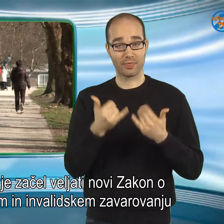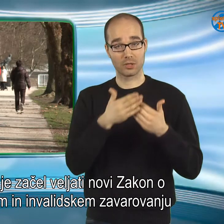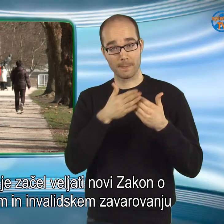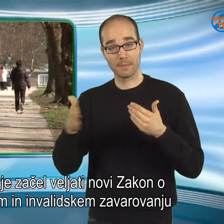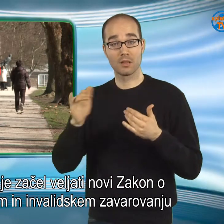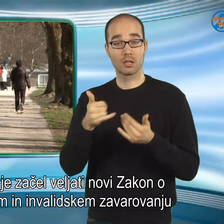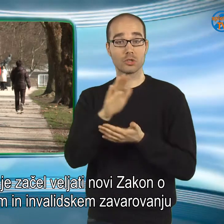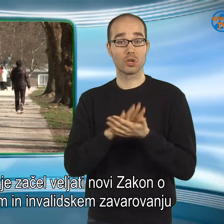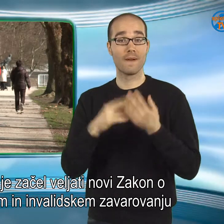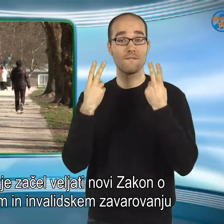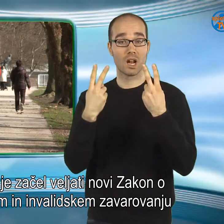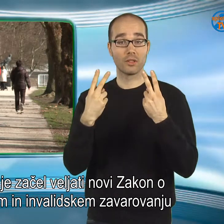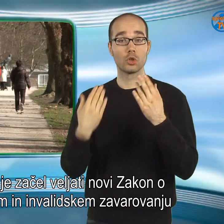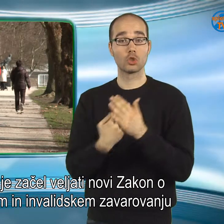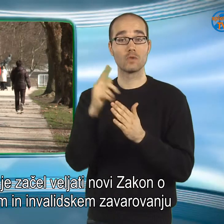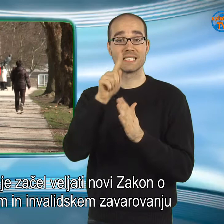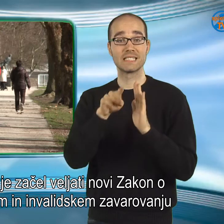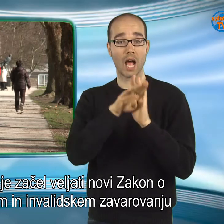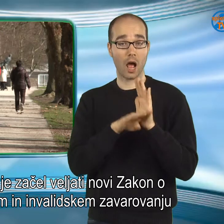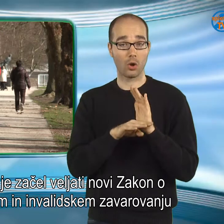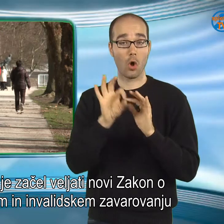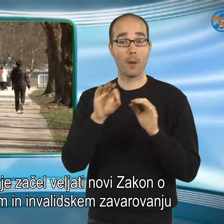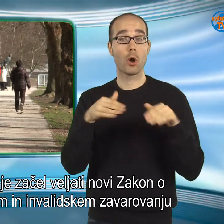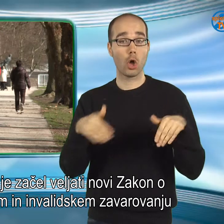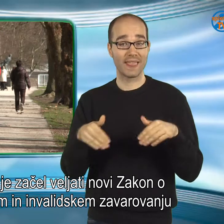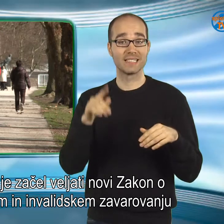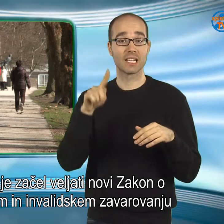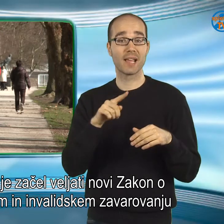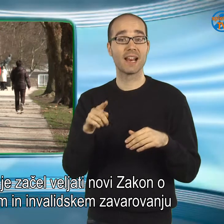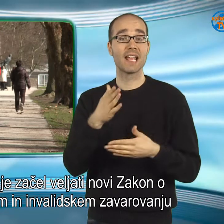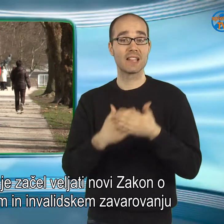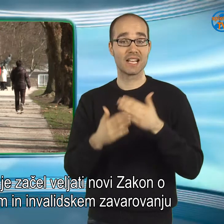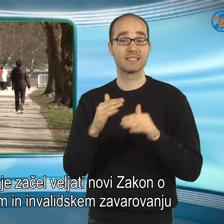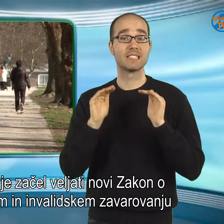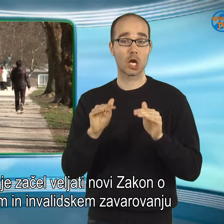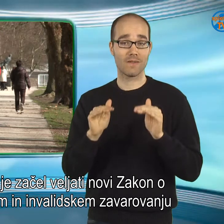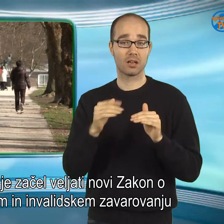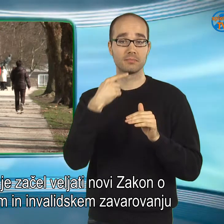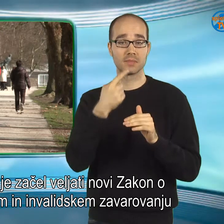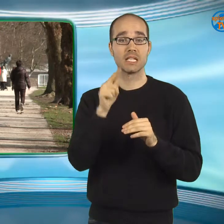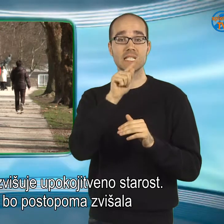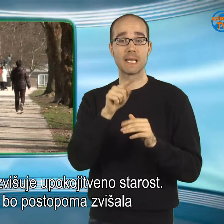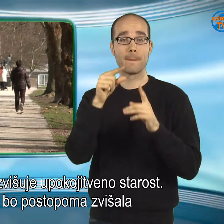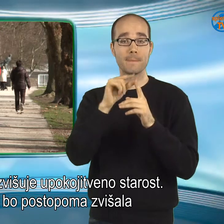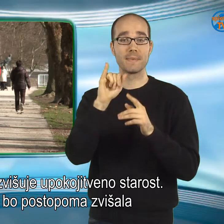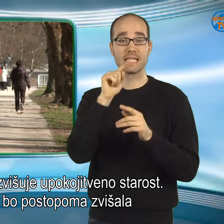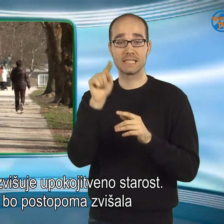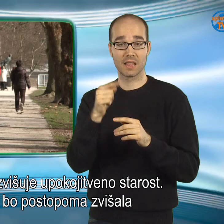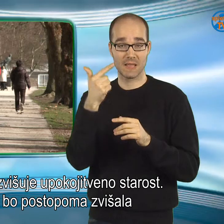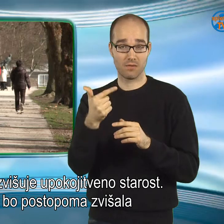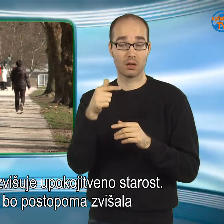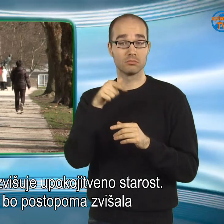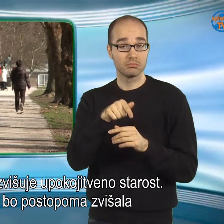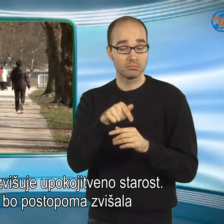1.1.2013 je začel veljati novi zakon o pokojninskem in invalidskem zavarovanju ZPIZ-2, ki zvišuje